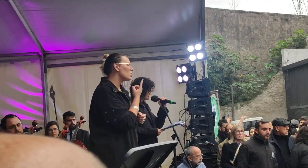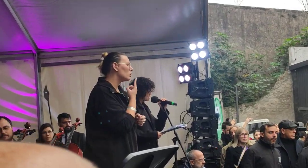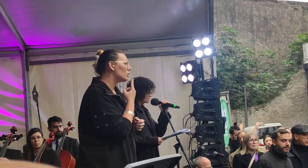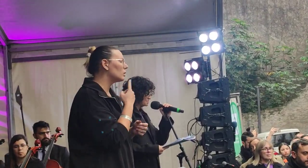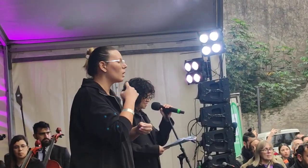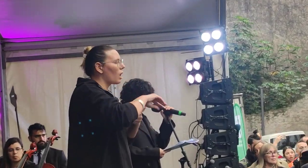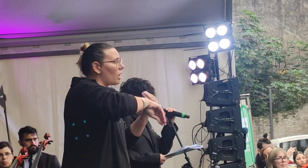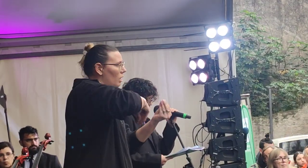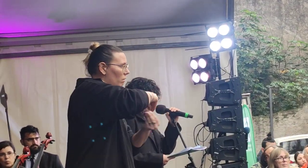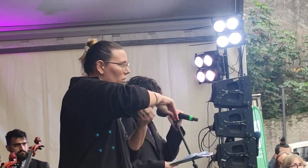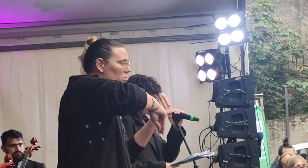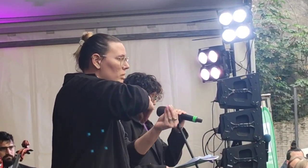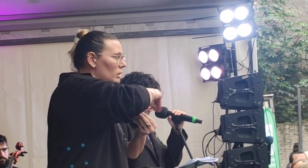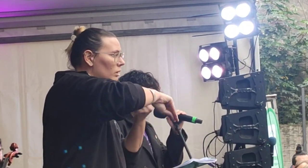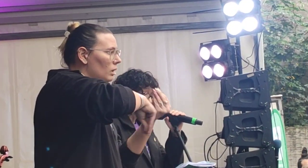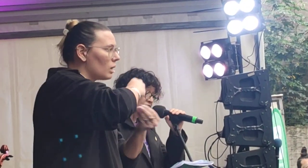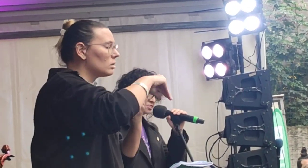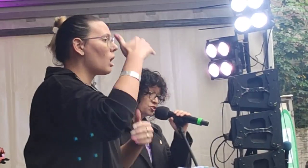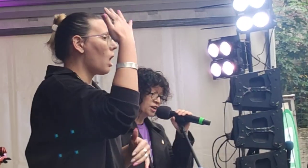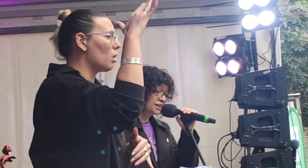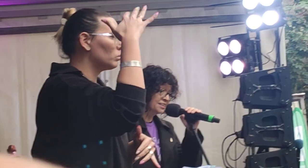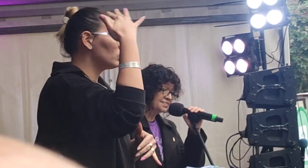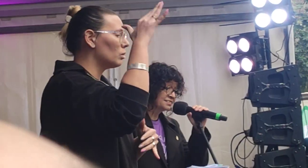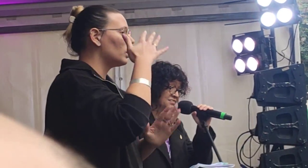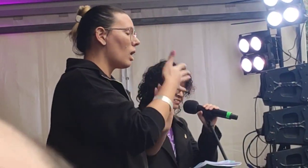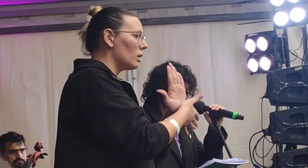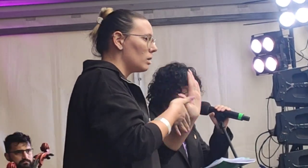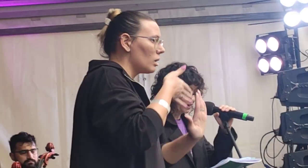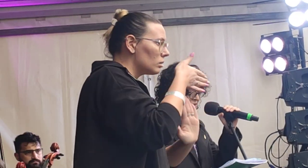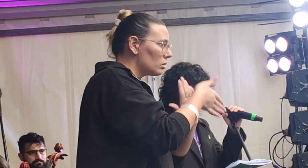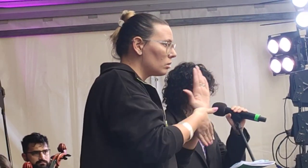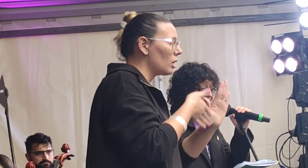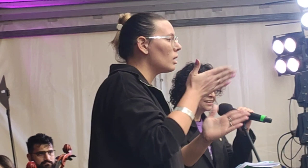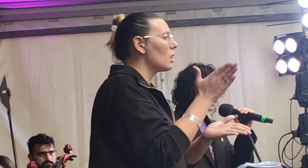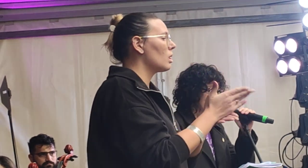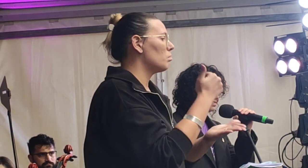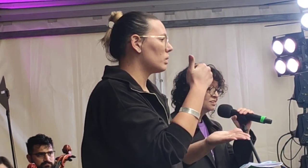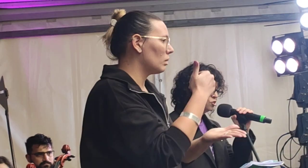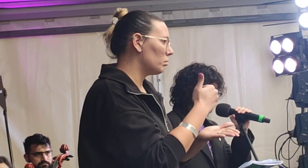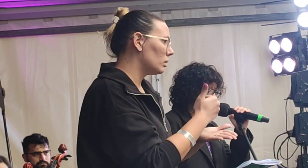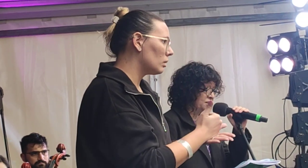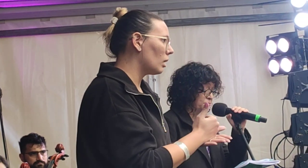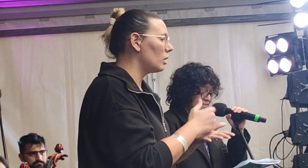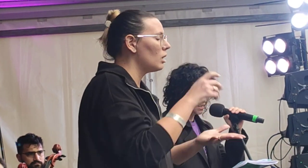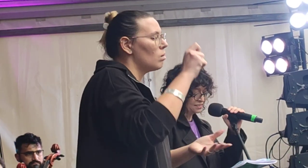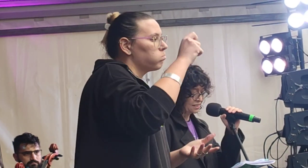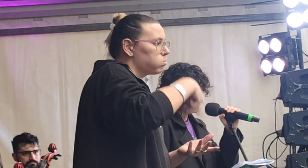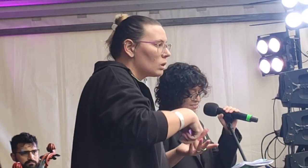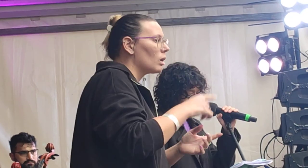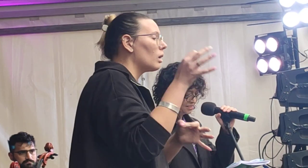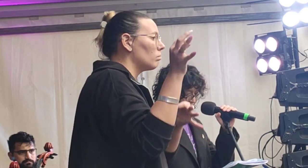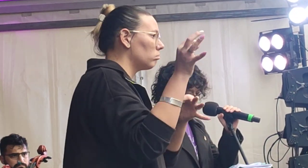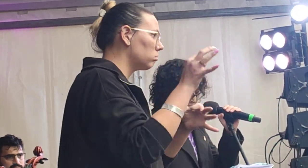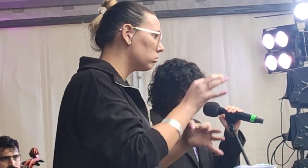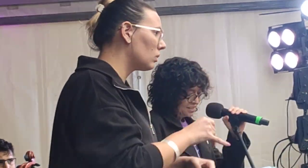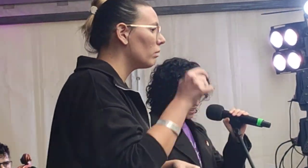las familias, las autoridades nacionales, departamentales, locales